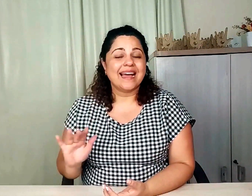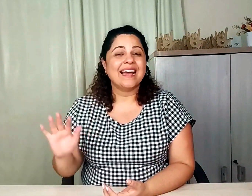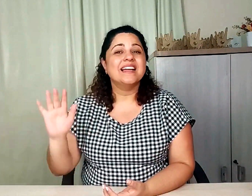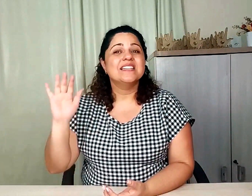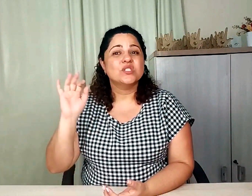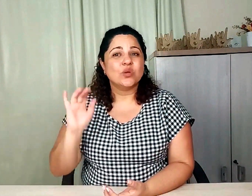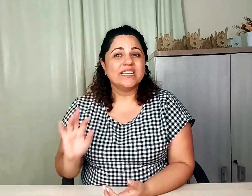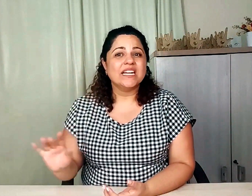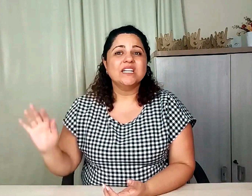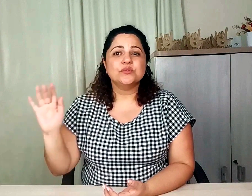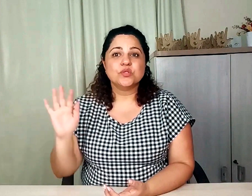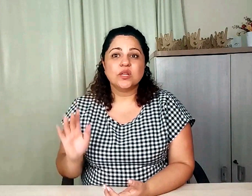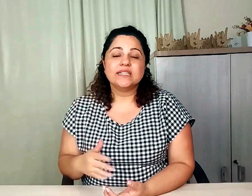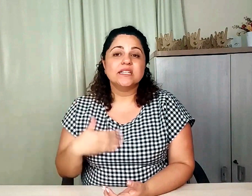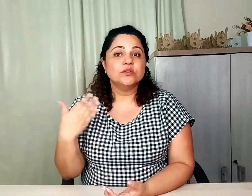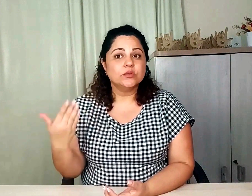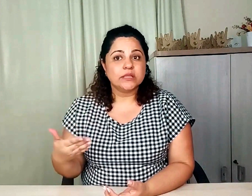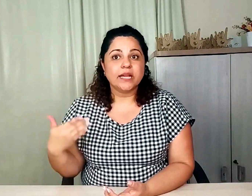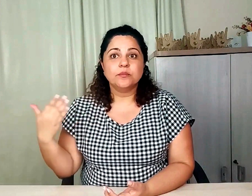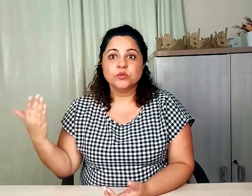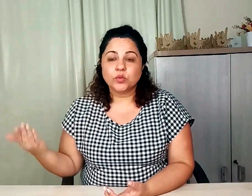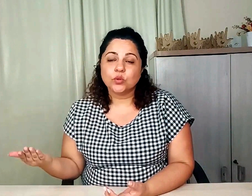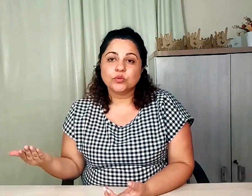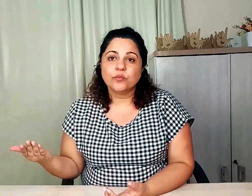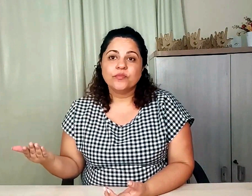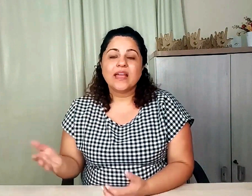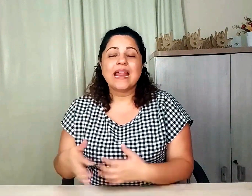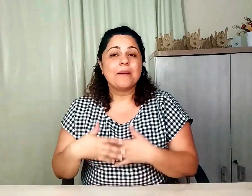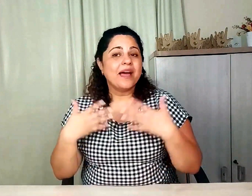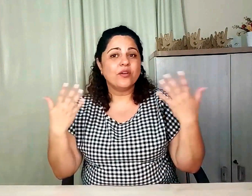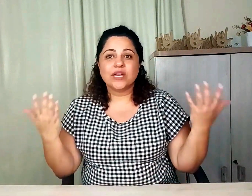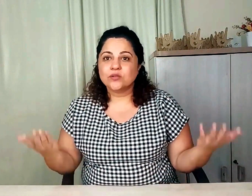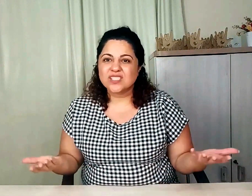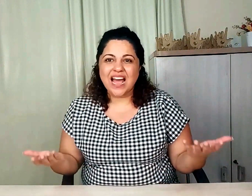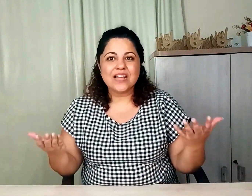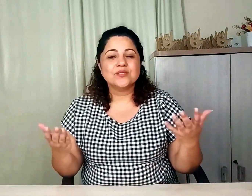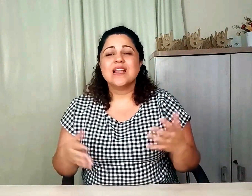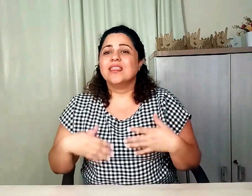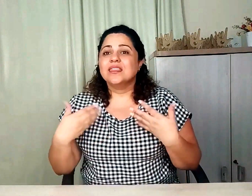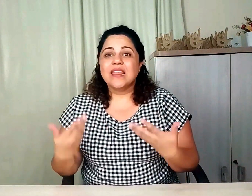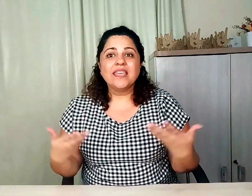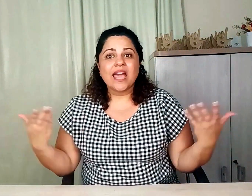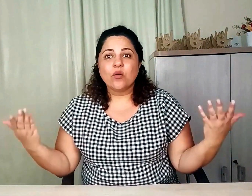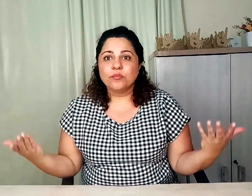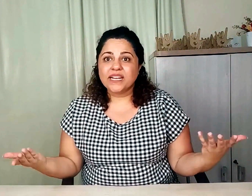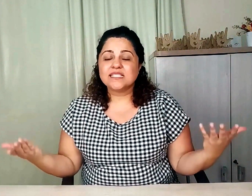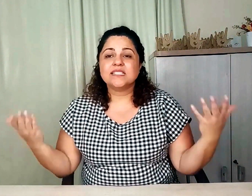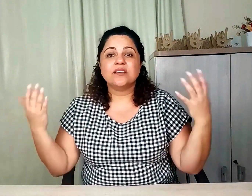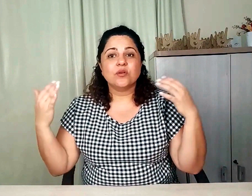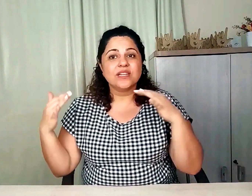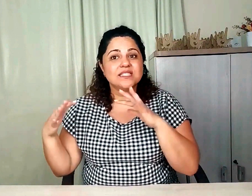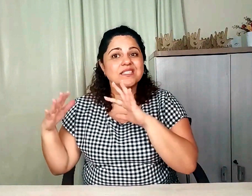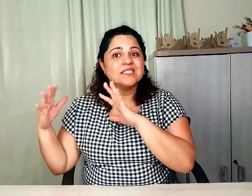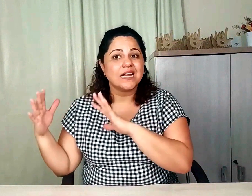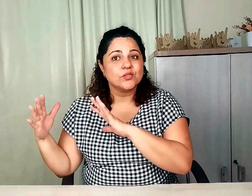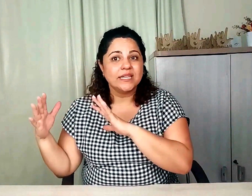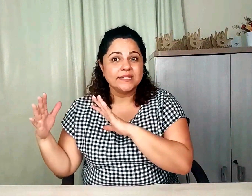ficar soletrando o tempo todo. Na maioria dos casos, nem é compreensível o que se está